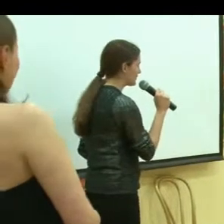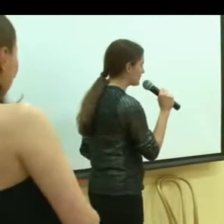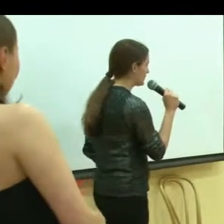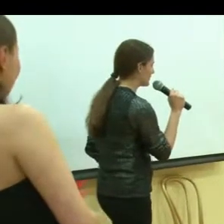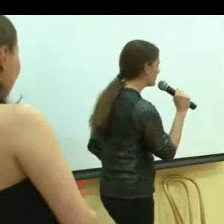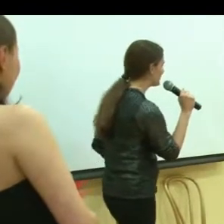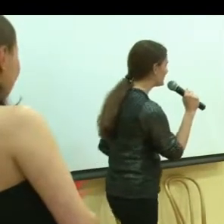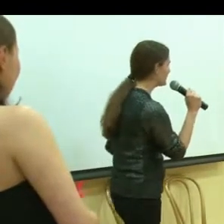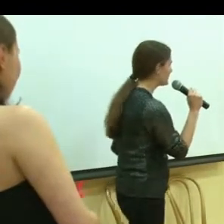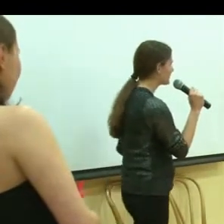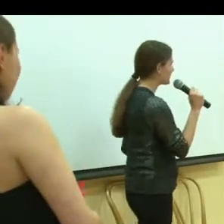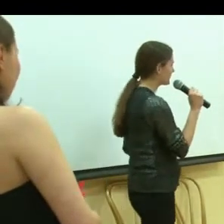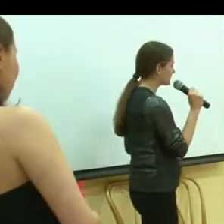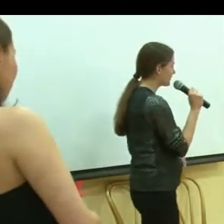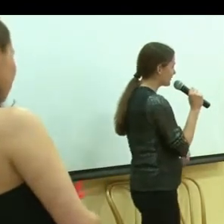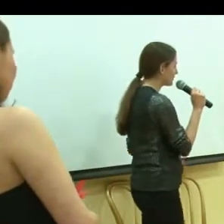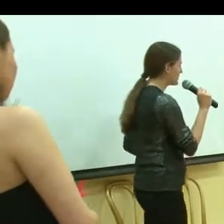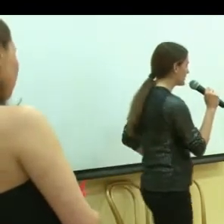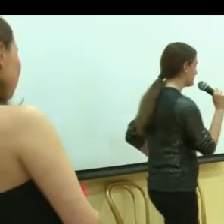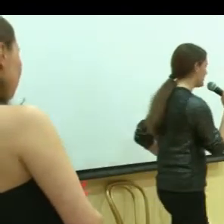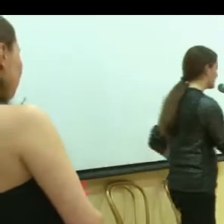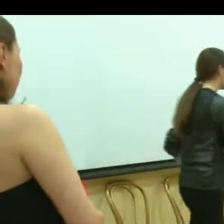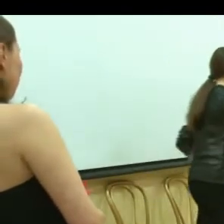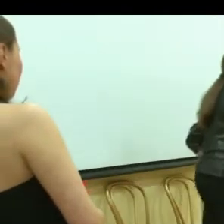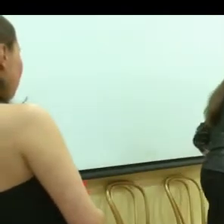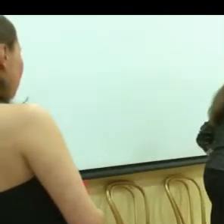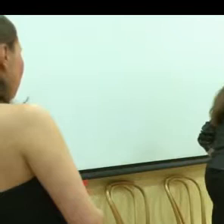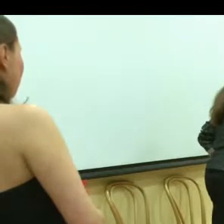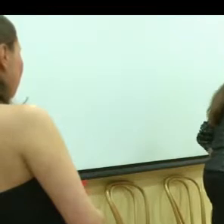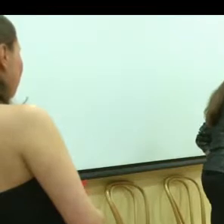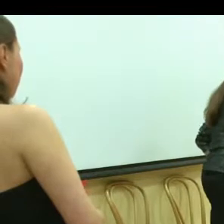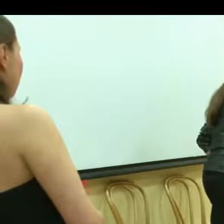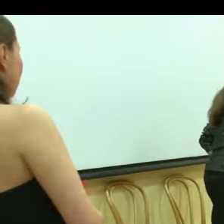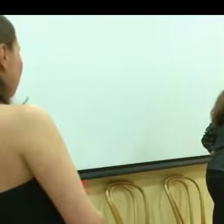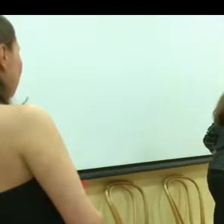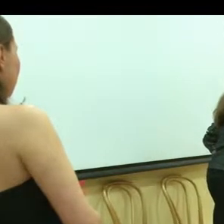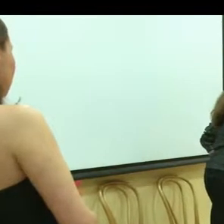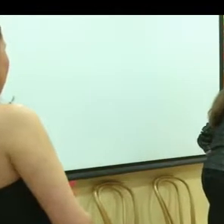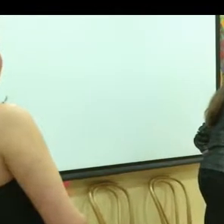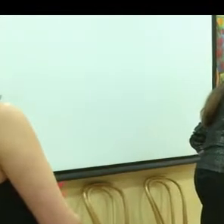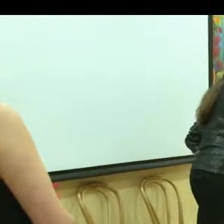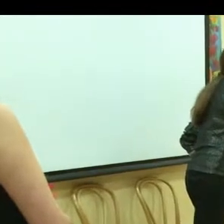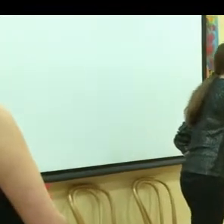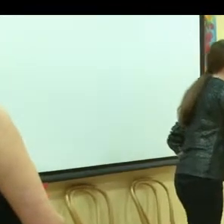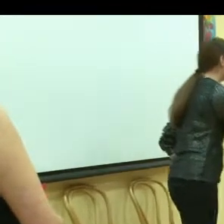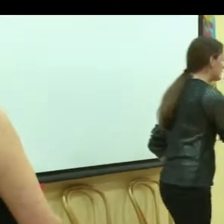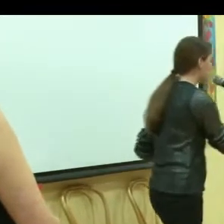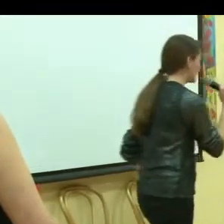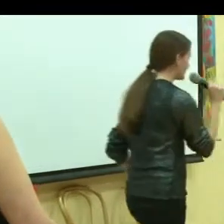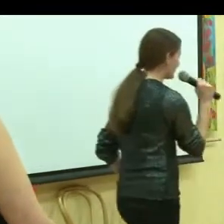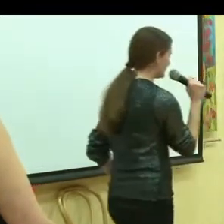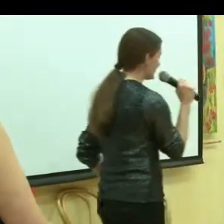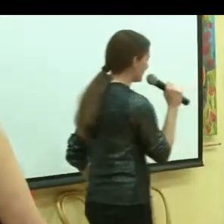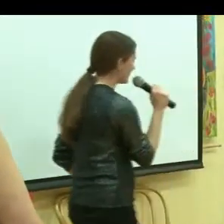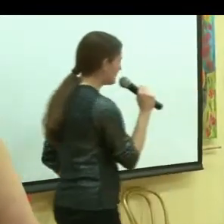żeby zademonstrować to wyraźniej. I jest to chusta spięta pod szyją taką tak, spinką, na której